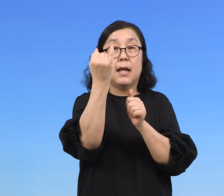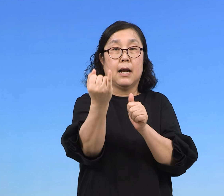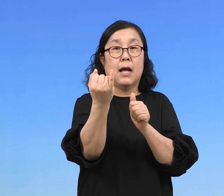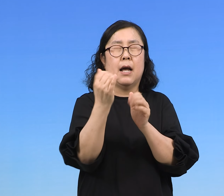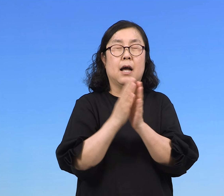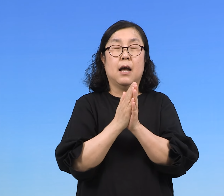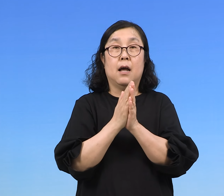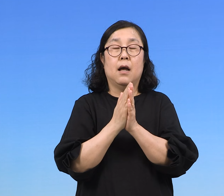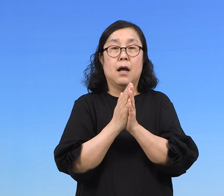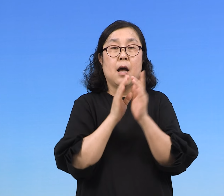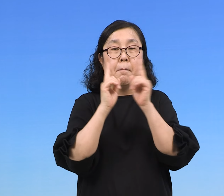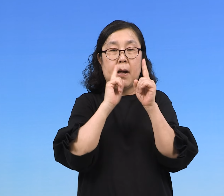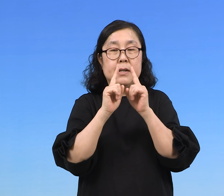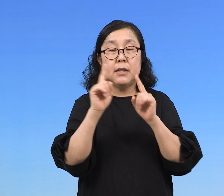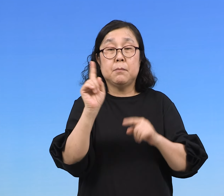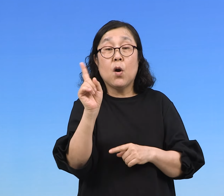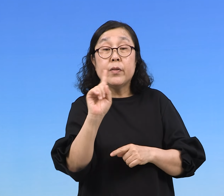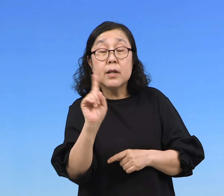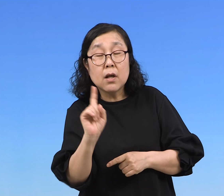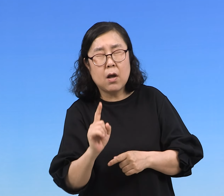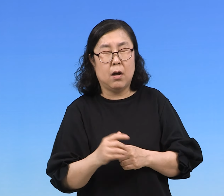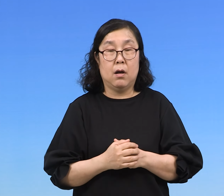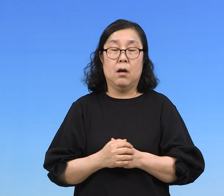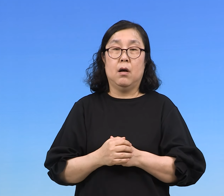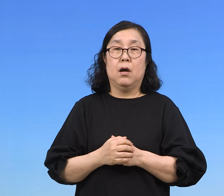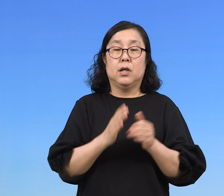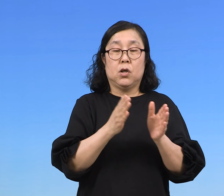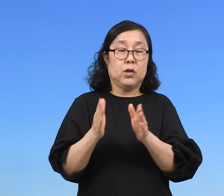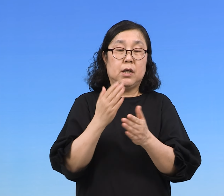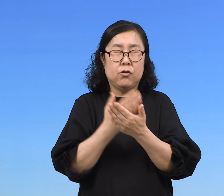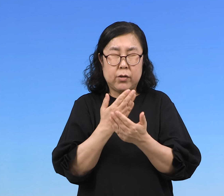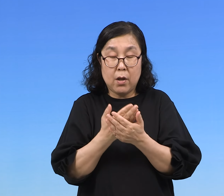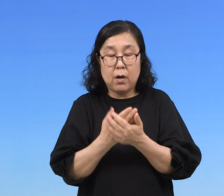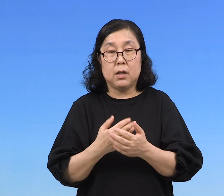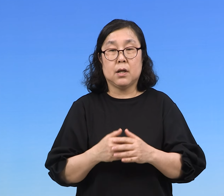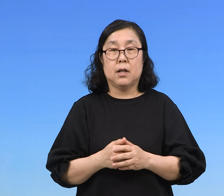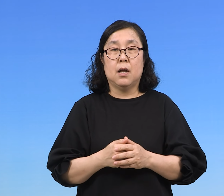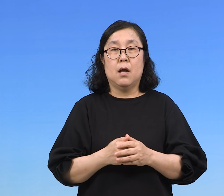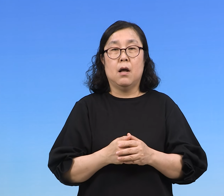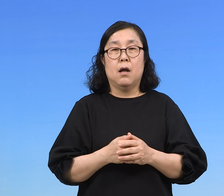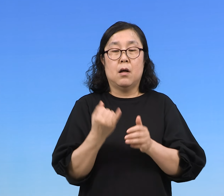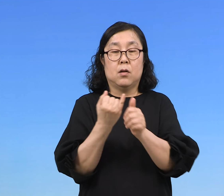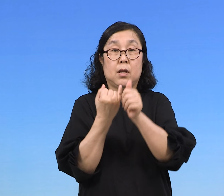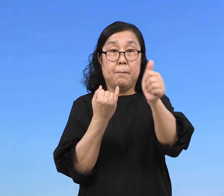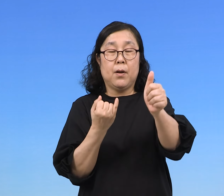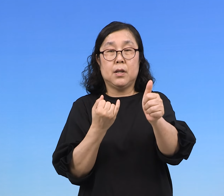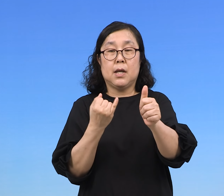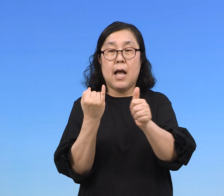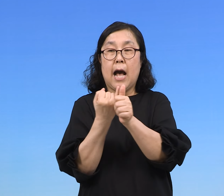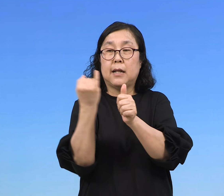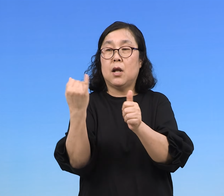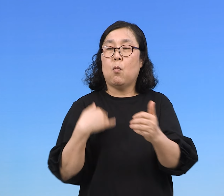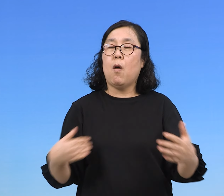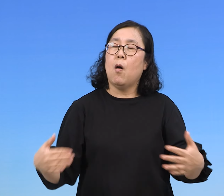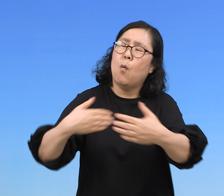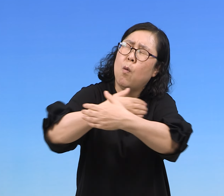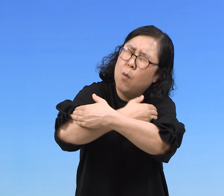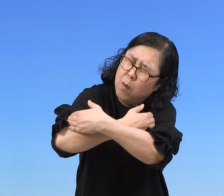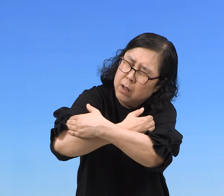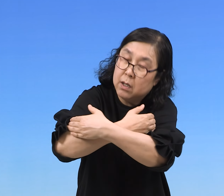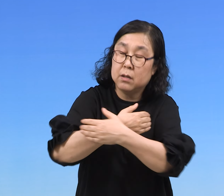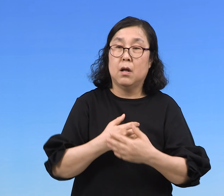그냥 오늘 말씀이 어땠냐고 막 나한테 정리해 달라고 막 그러니까, 이 남편이 다짜고짜 그 아내를 막 부둥켜